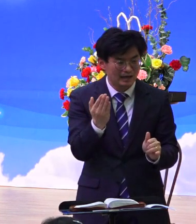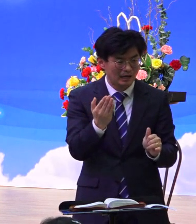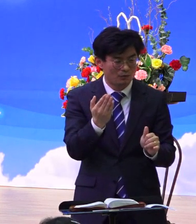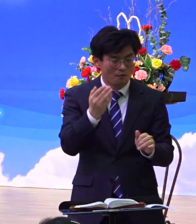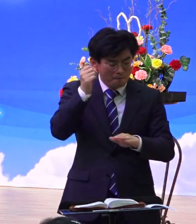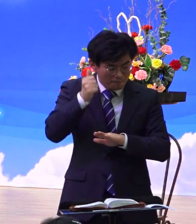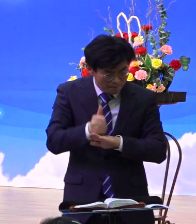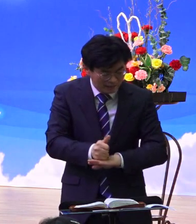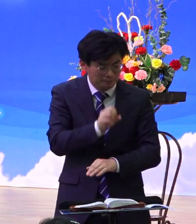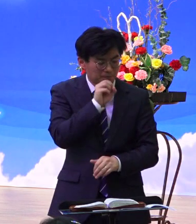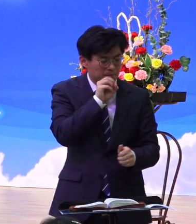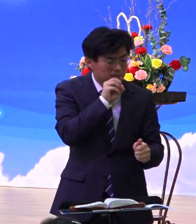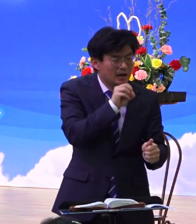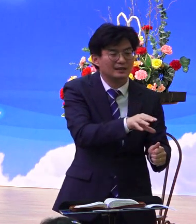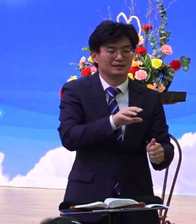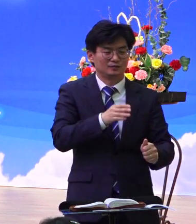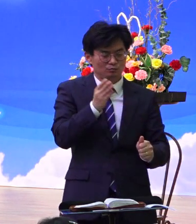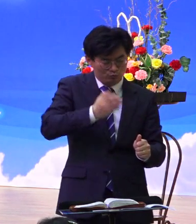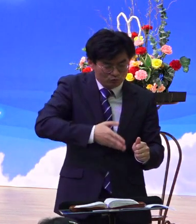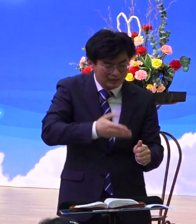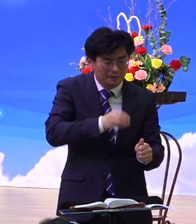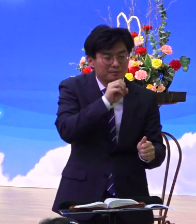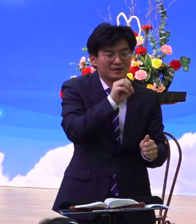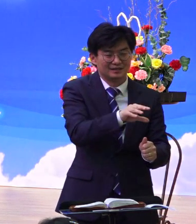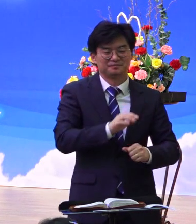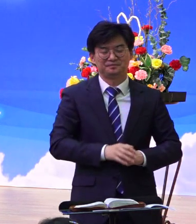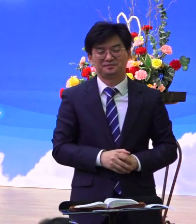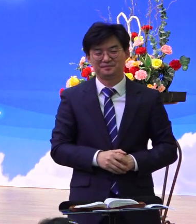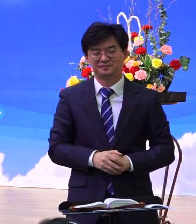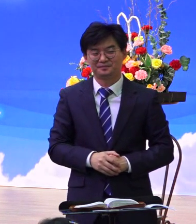이것이 나의 마지막 부탁이다.